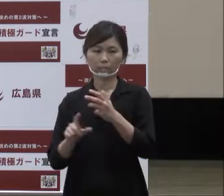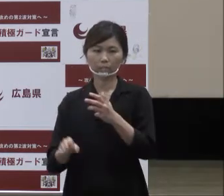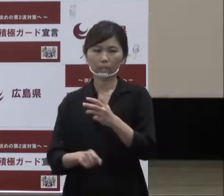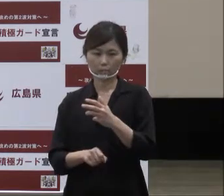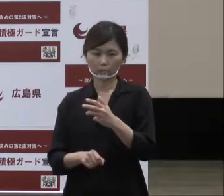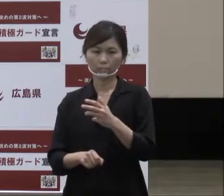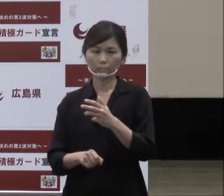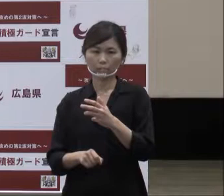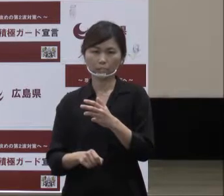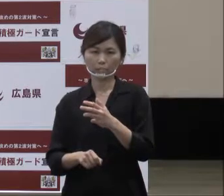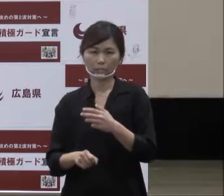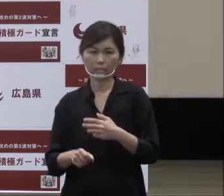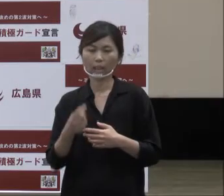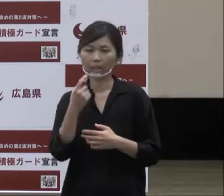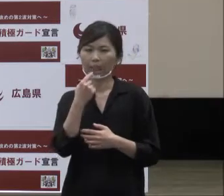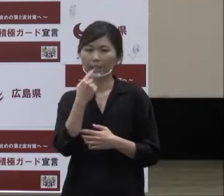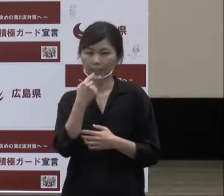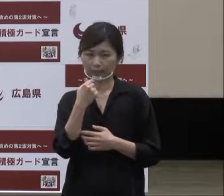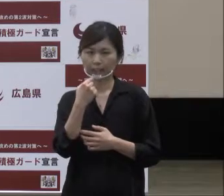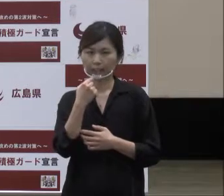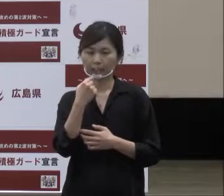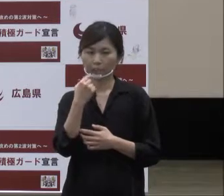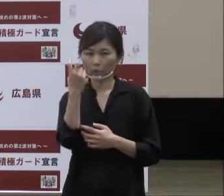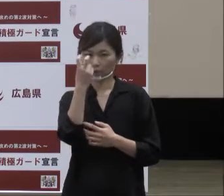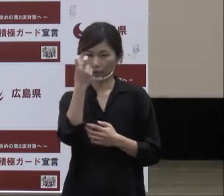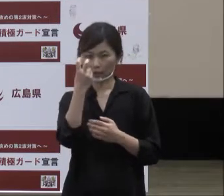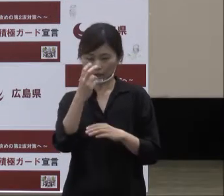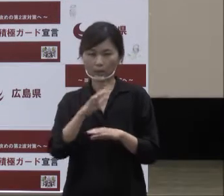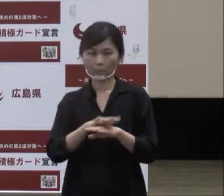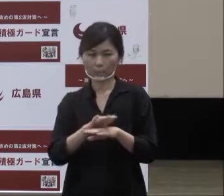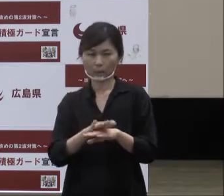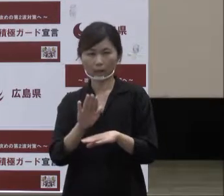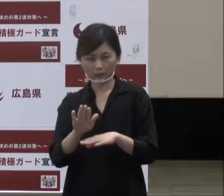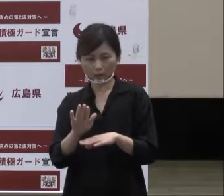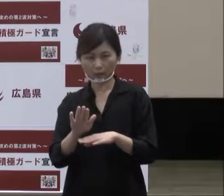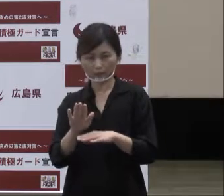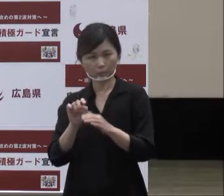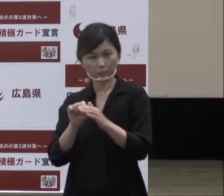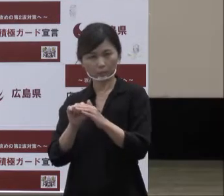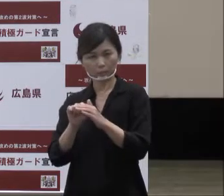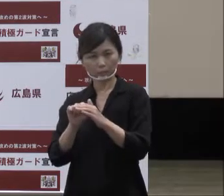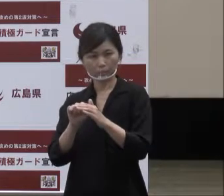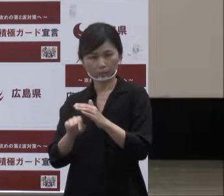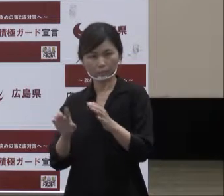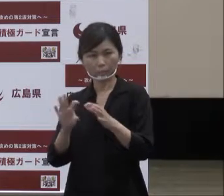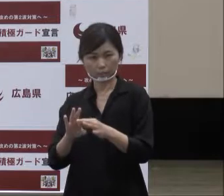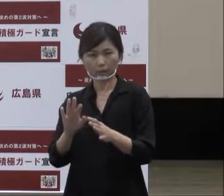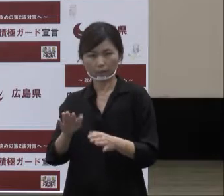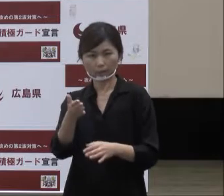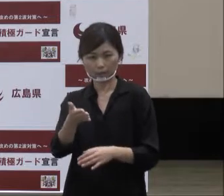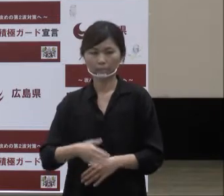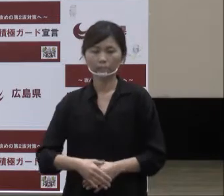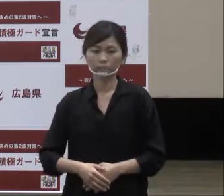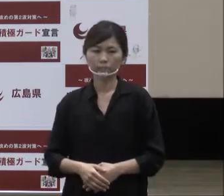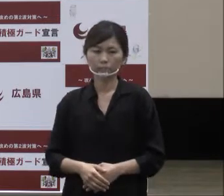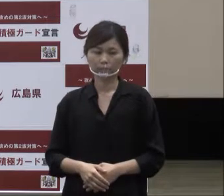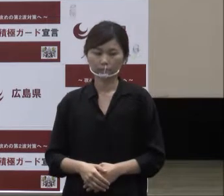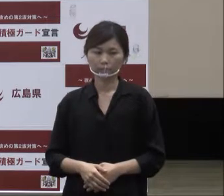の、検定採取というのがあったからということになるんでしょうか。